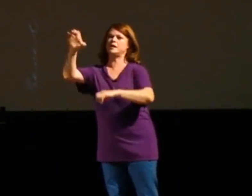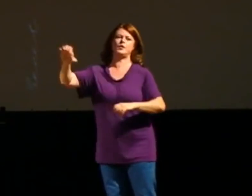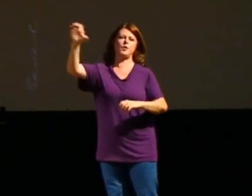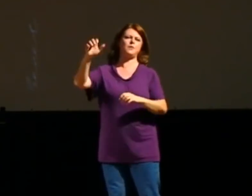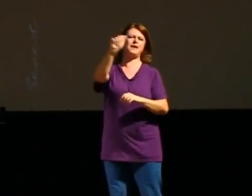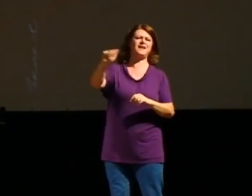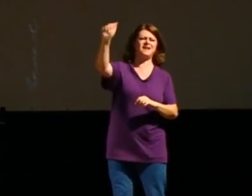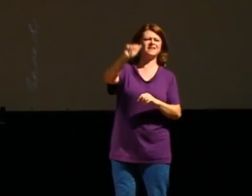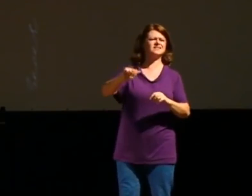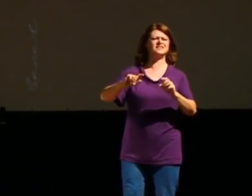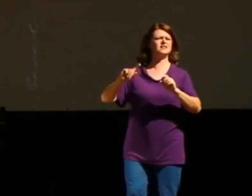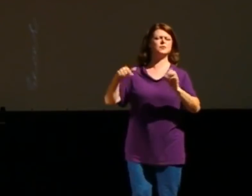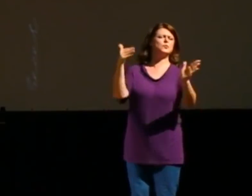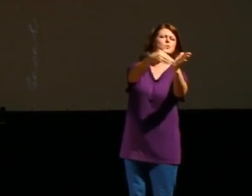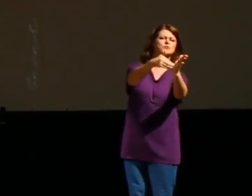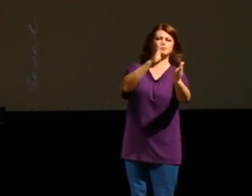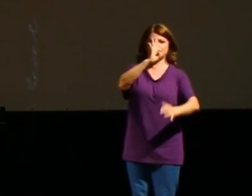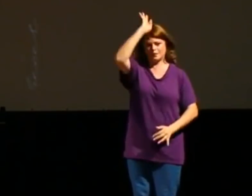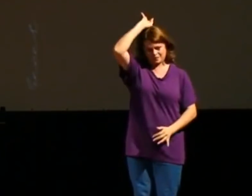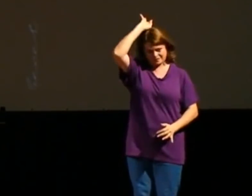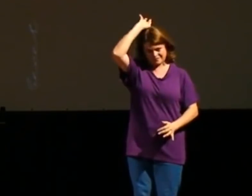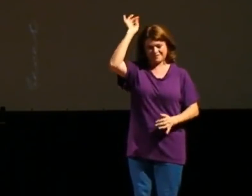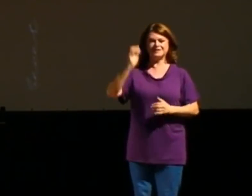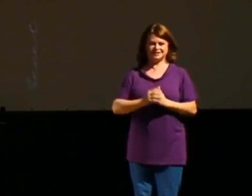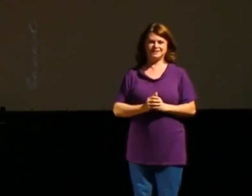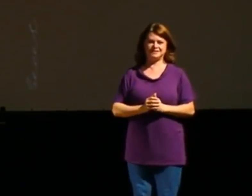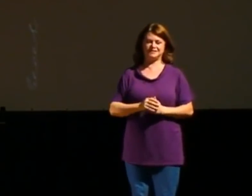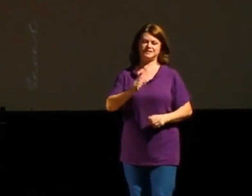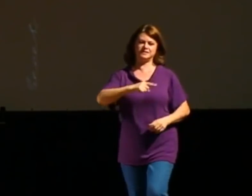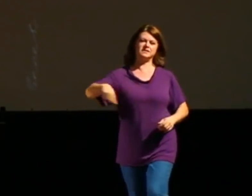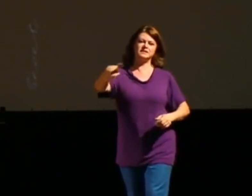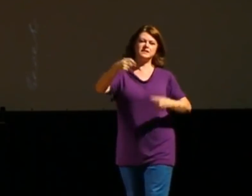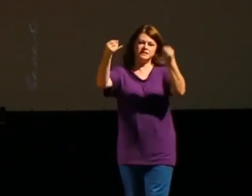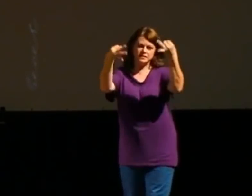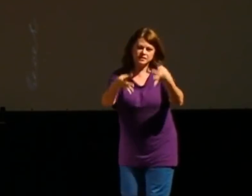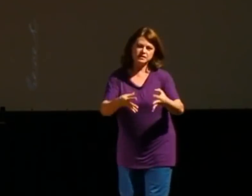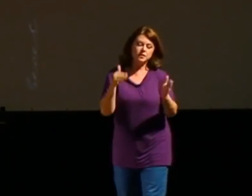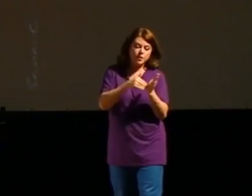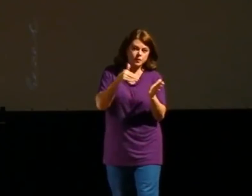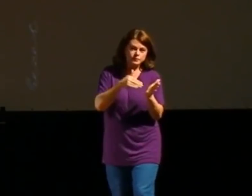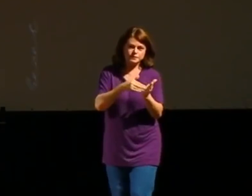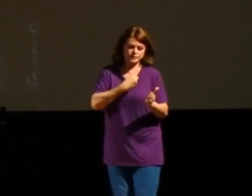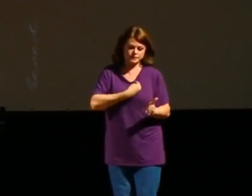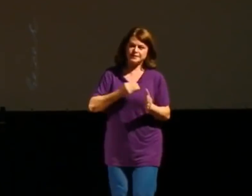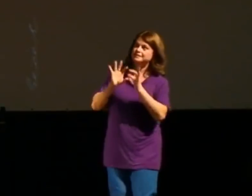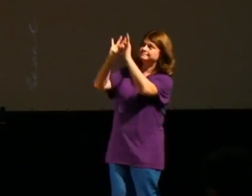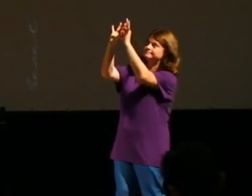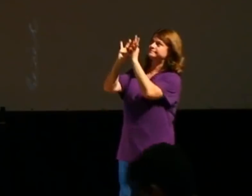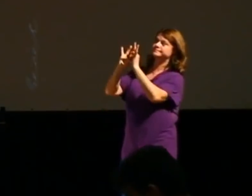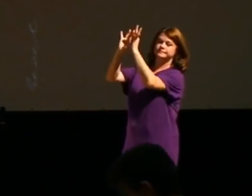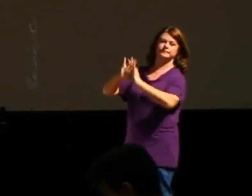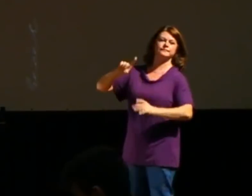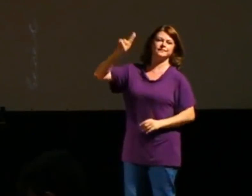Roma. Quando nós falamos de vida com Deus, eu gosto de olhar para esse texto,